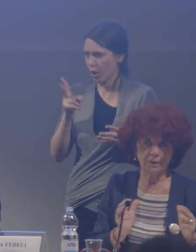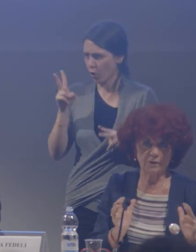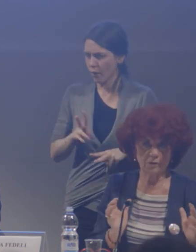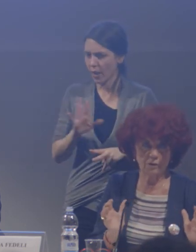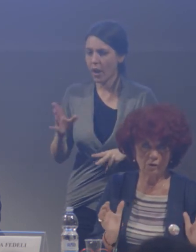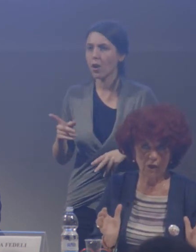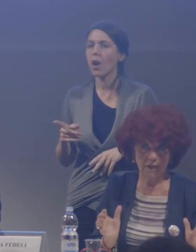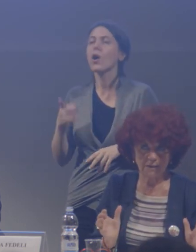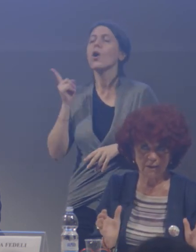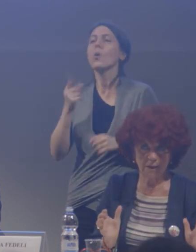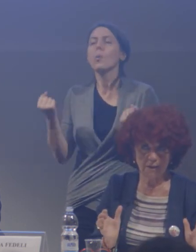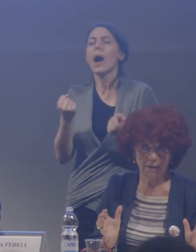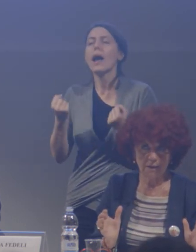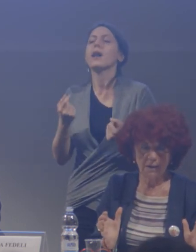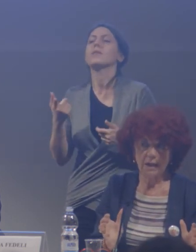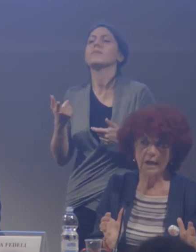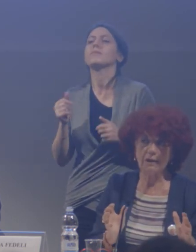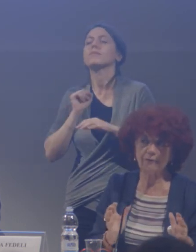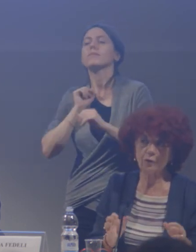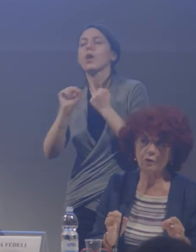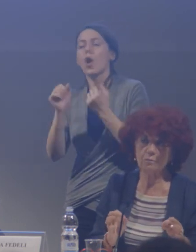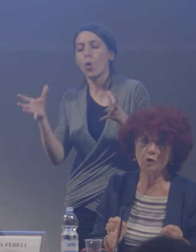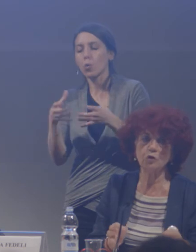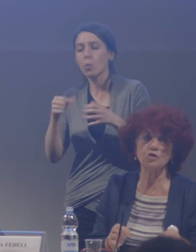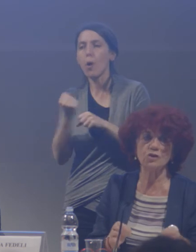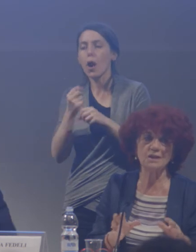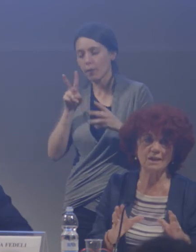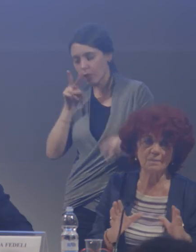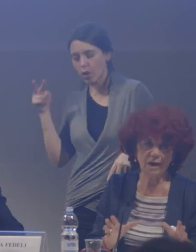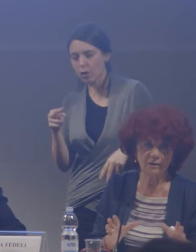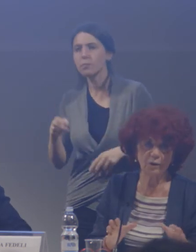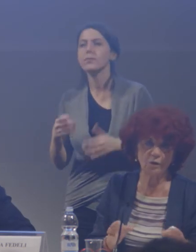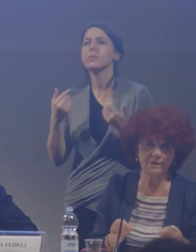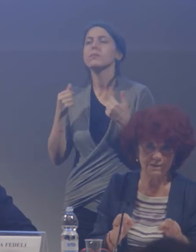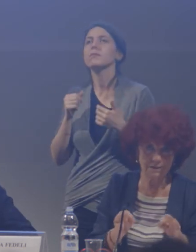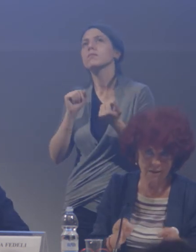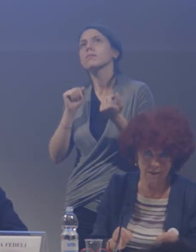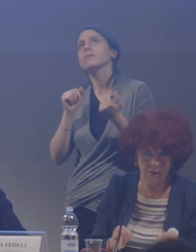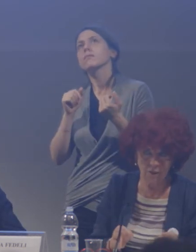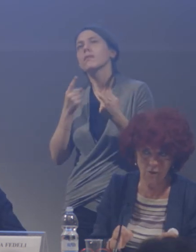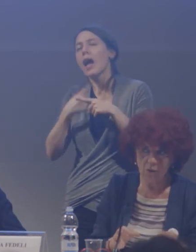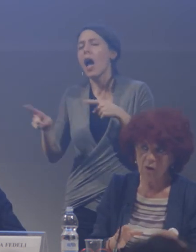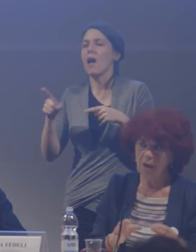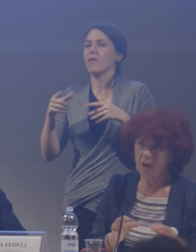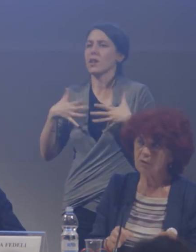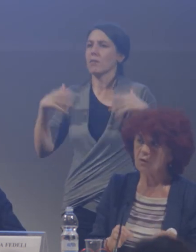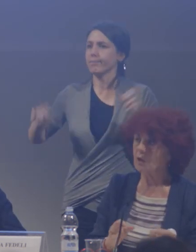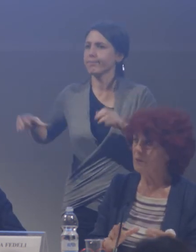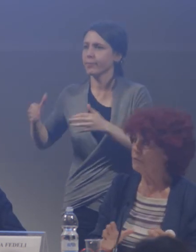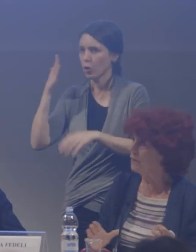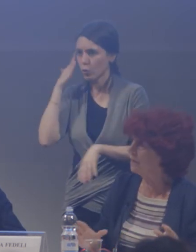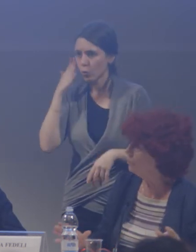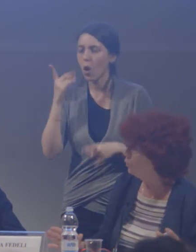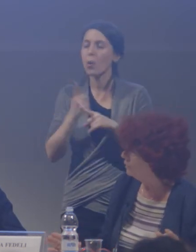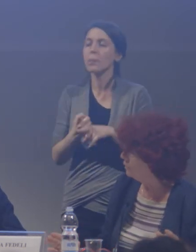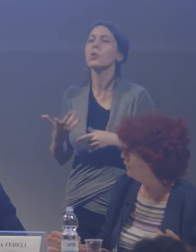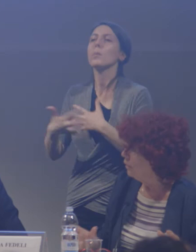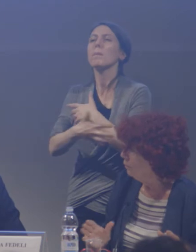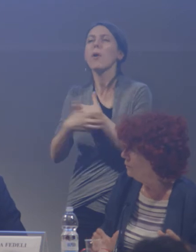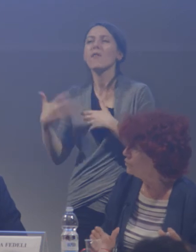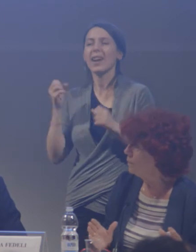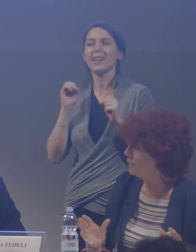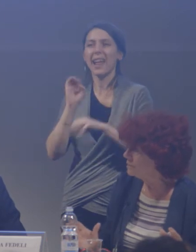la dispersione scolastica, che affronti in modo sistematico e sistemico la questione della povertà